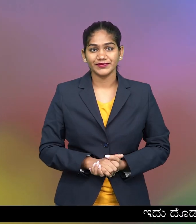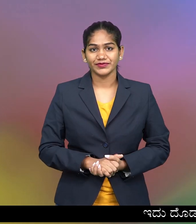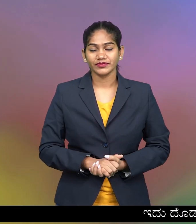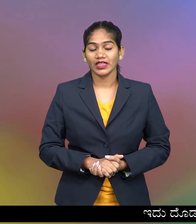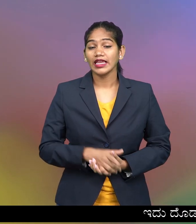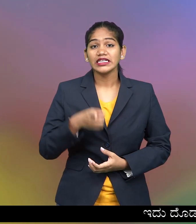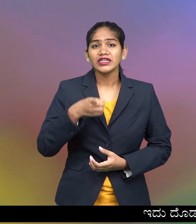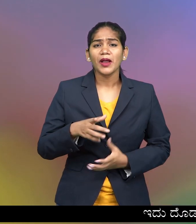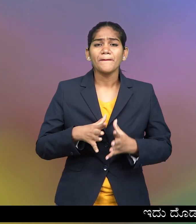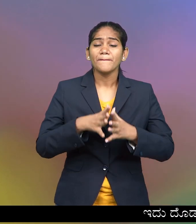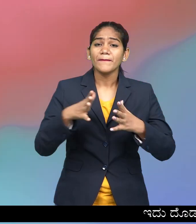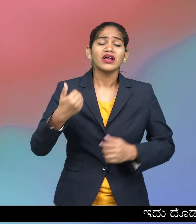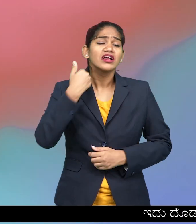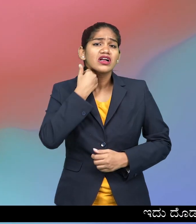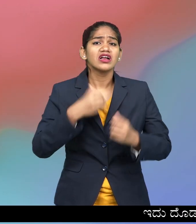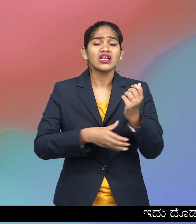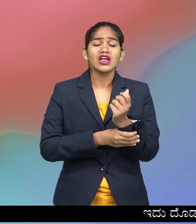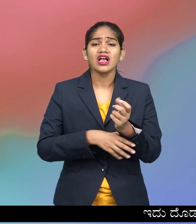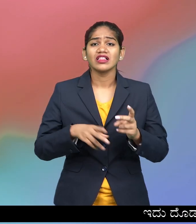ಇದು ದೊಡ್ಡ ಆರೋಗ್ಯ ಅಪಾಯವಾಗಿದೆ.